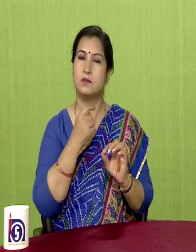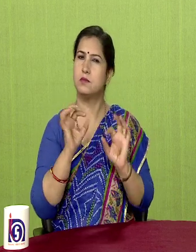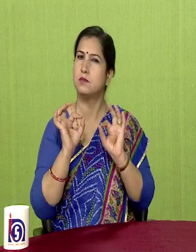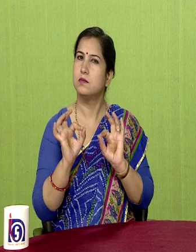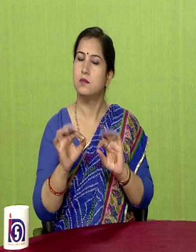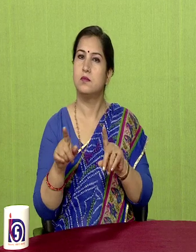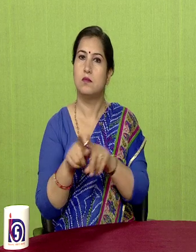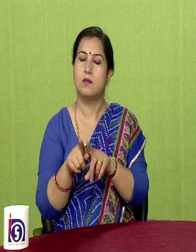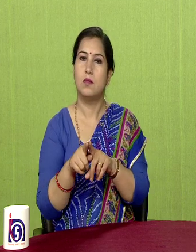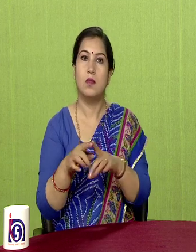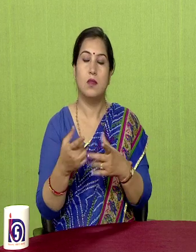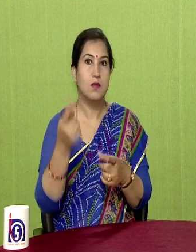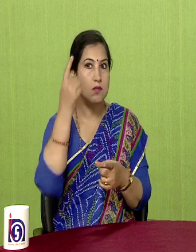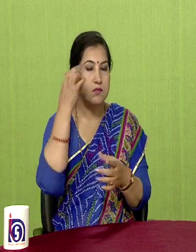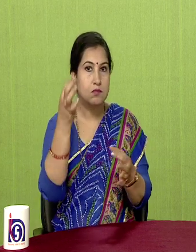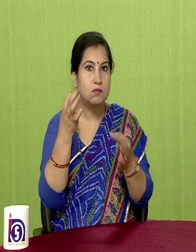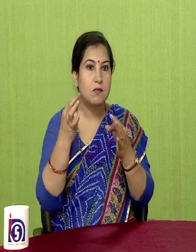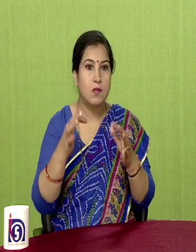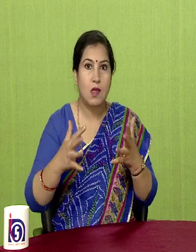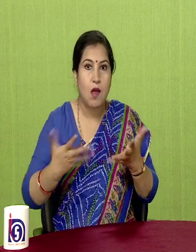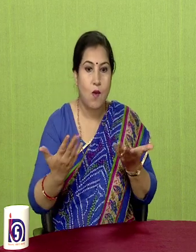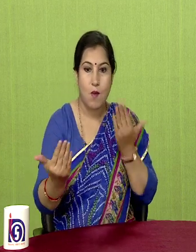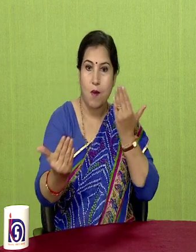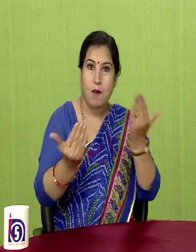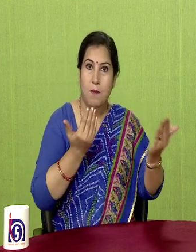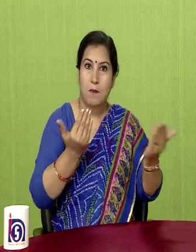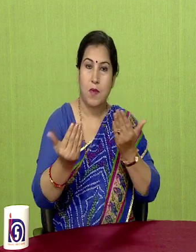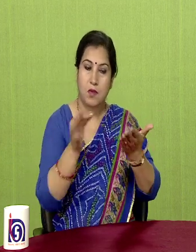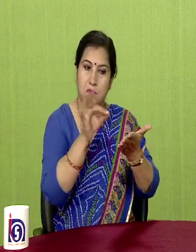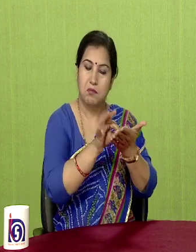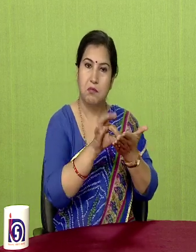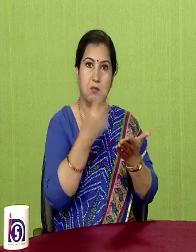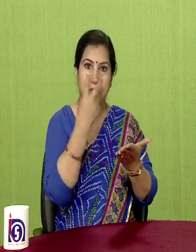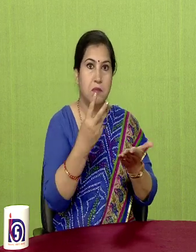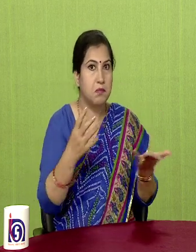बोलने की समझदारी यानी वाक चतुराई देखिए।